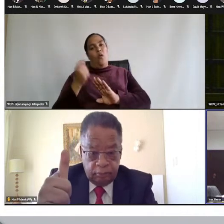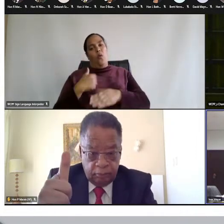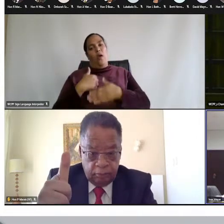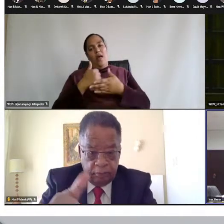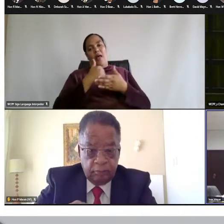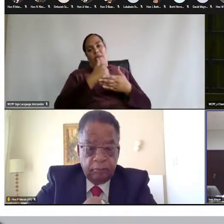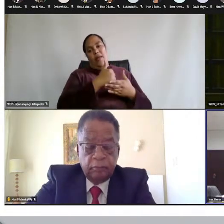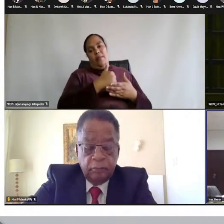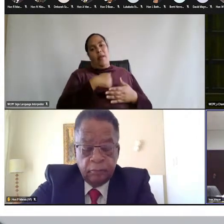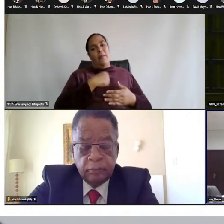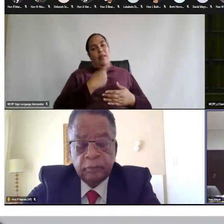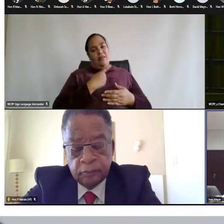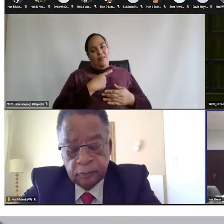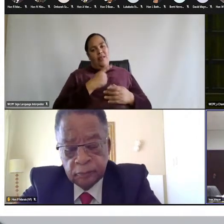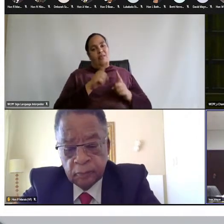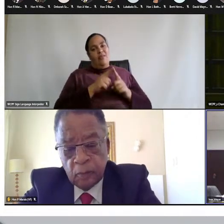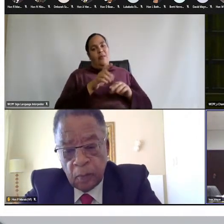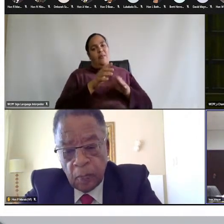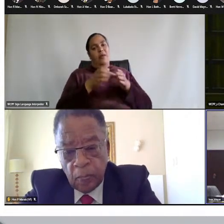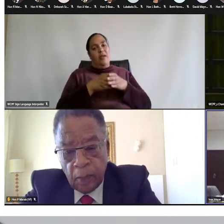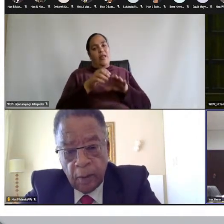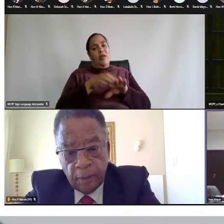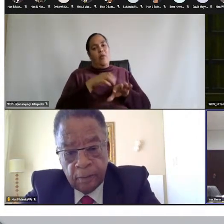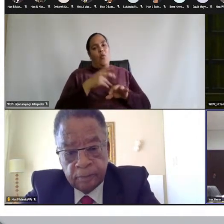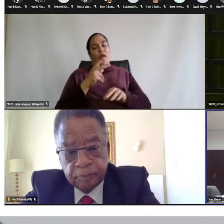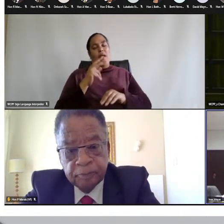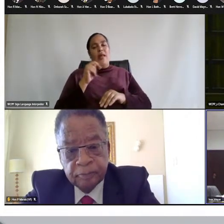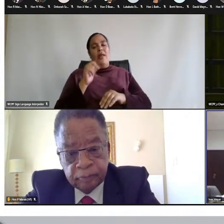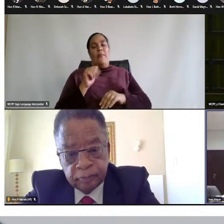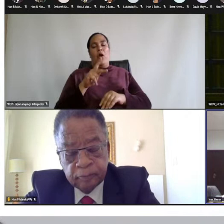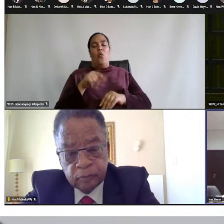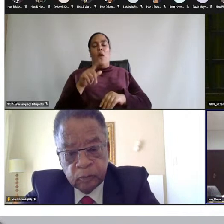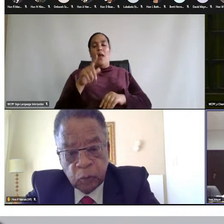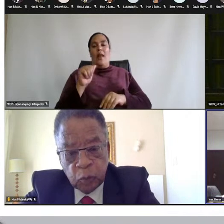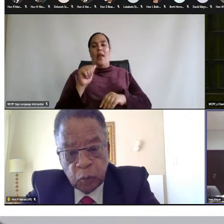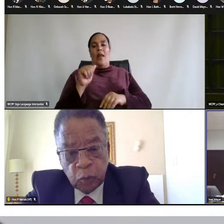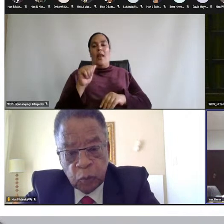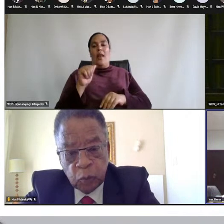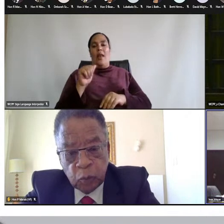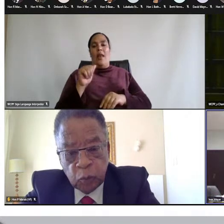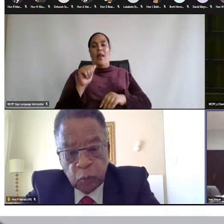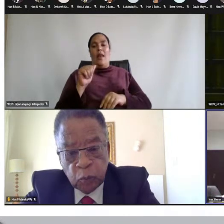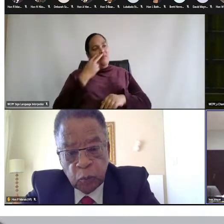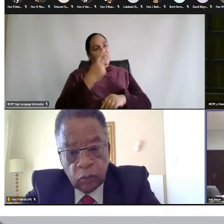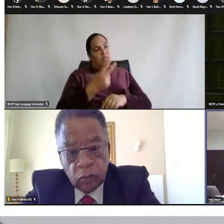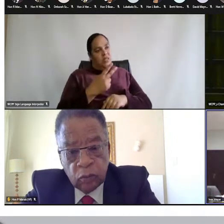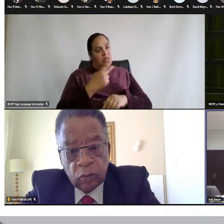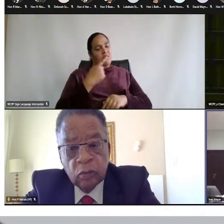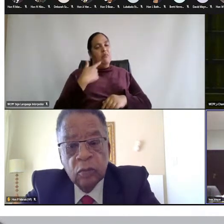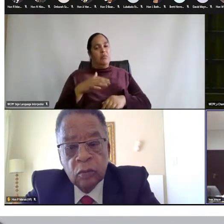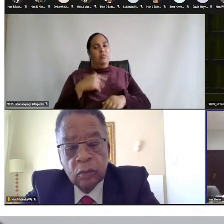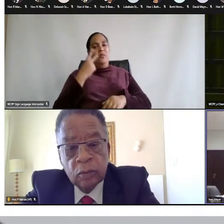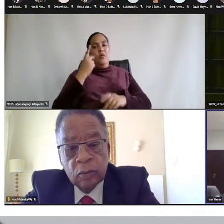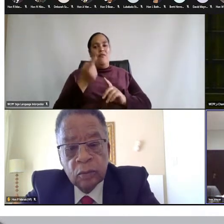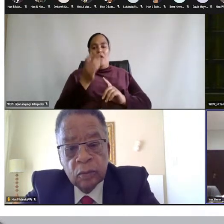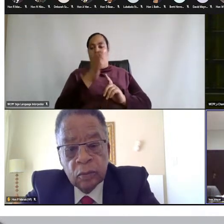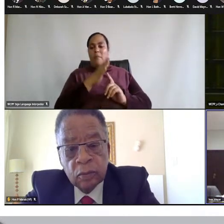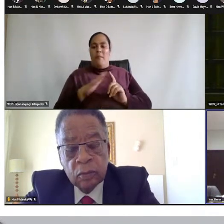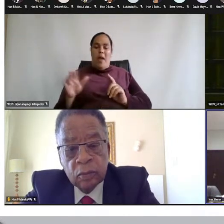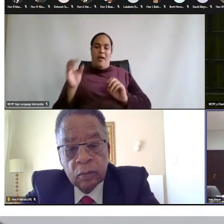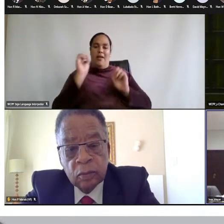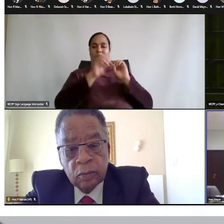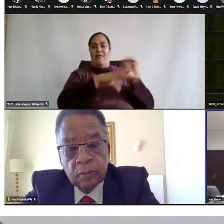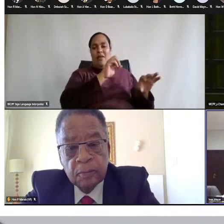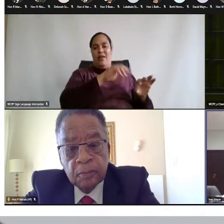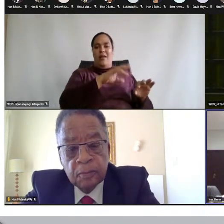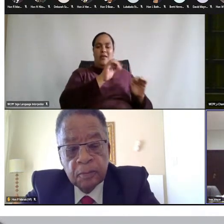was self by kleinboere, daar in Namakoland, self gaan kyk, self die veevoer van 'n bakkie afgelaai, op hulle